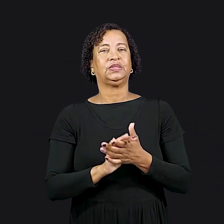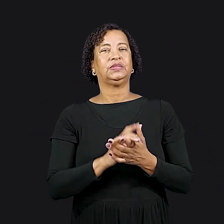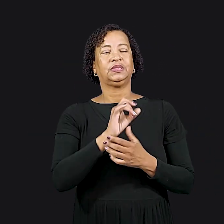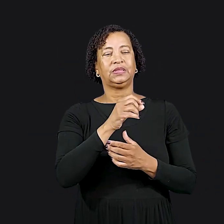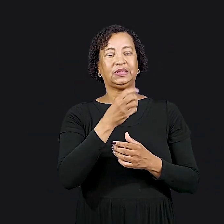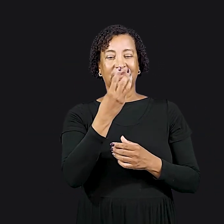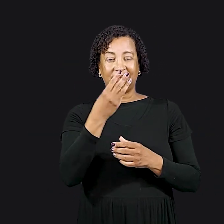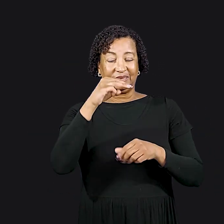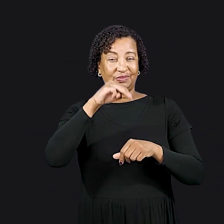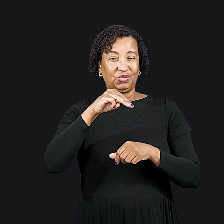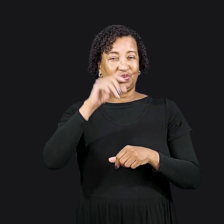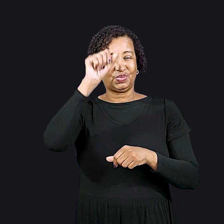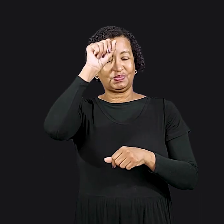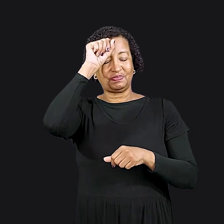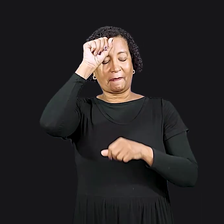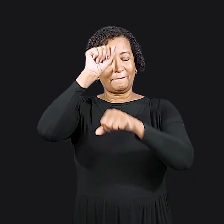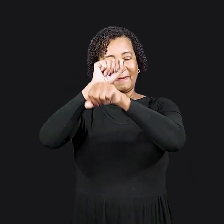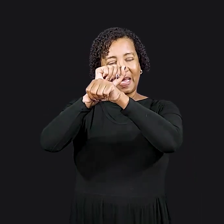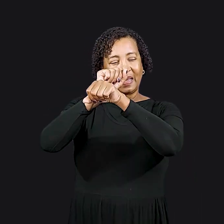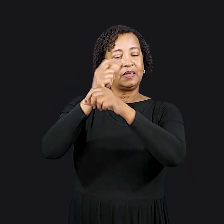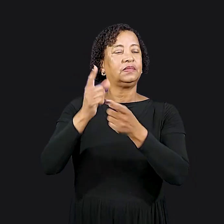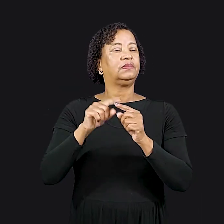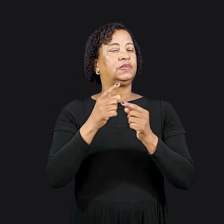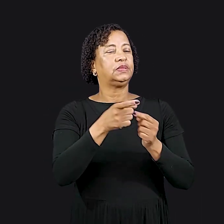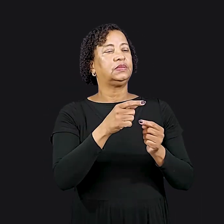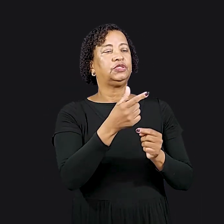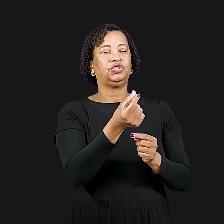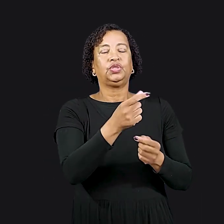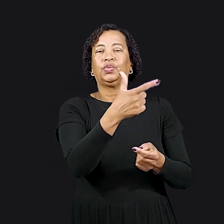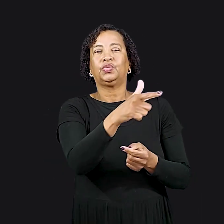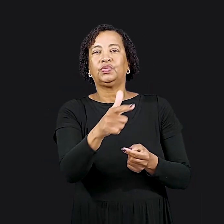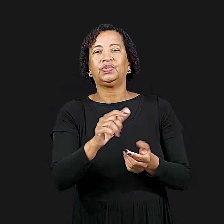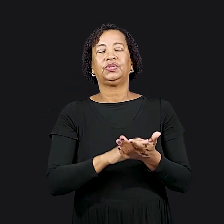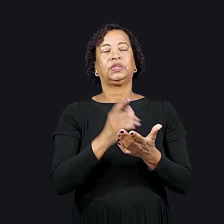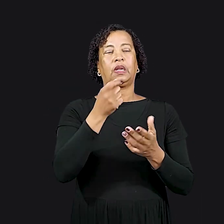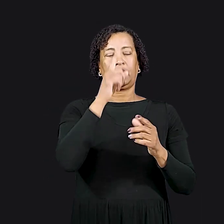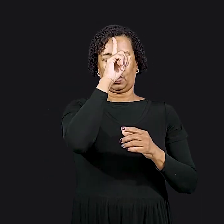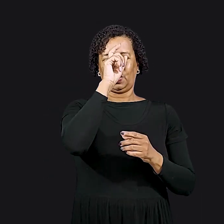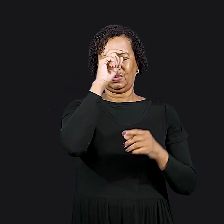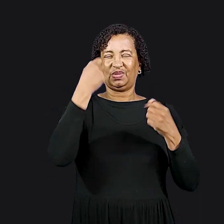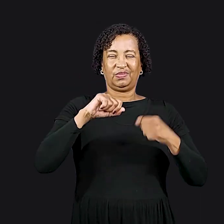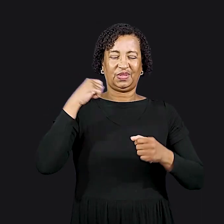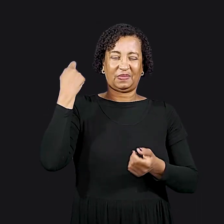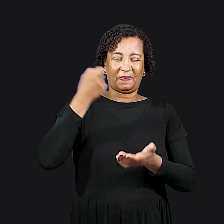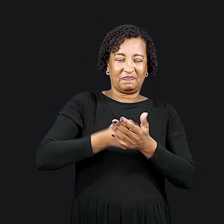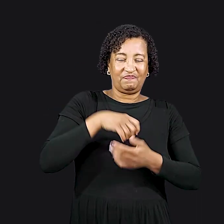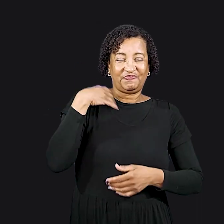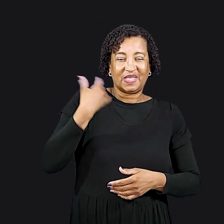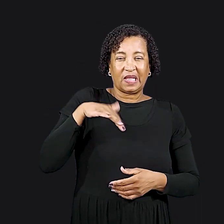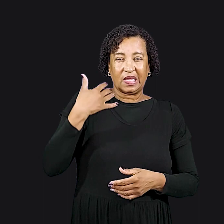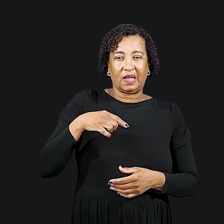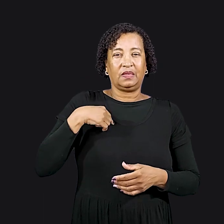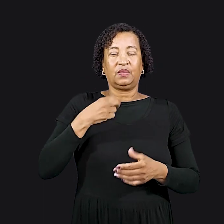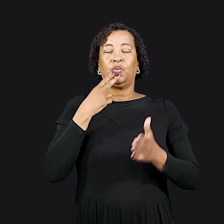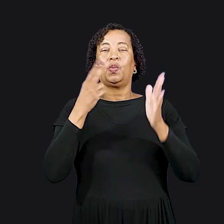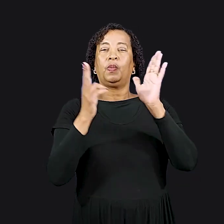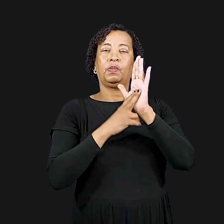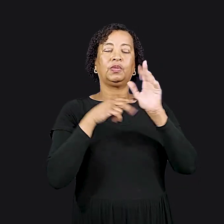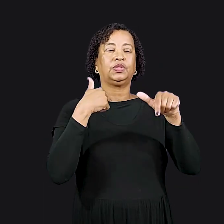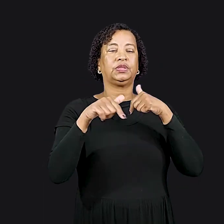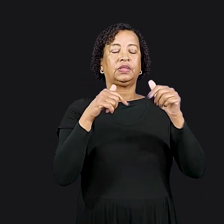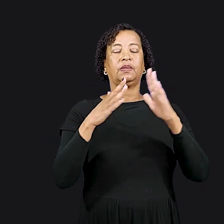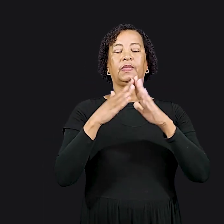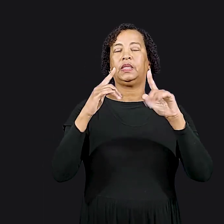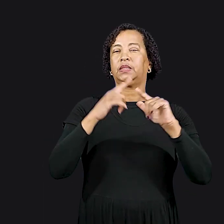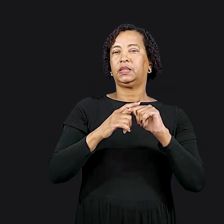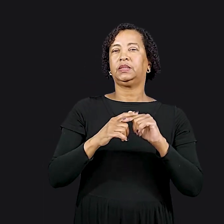não eram boas. Não tínhamos dinheiro e a conta do hospital seria muito alta. Eu tinha prometido